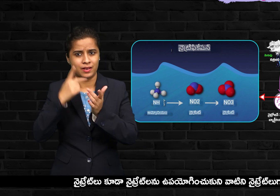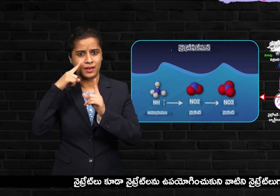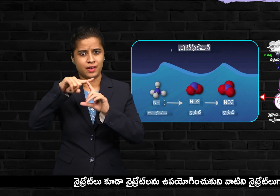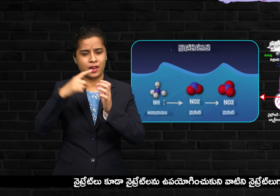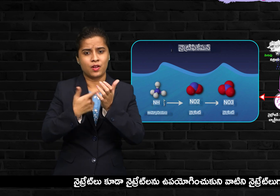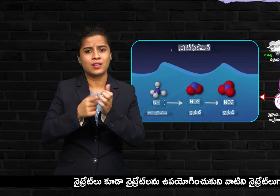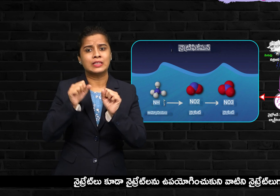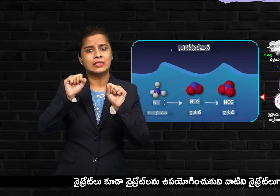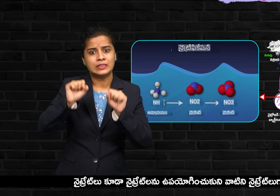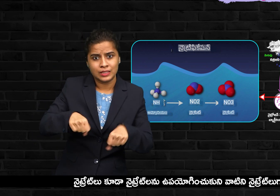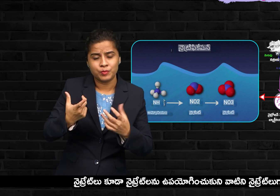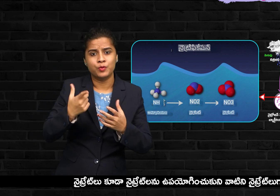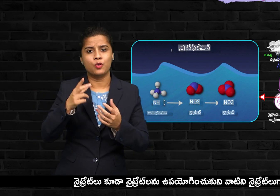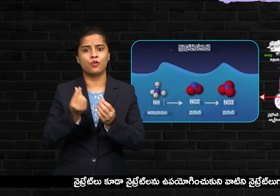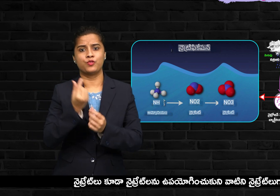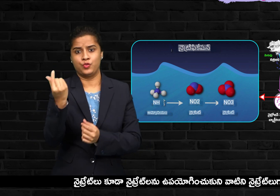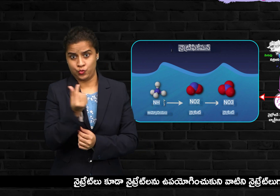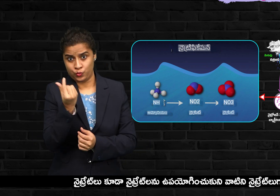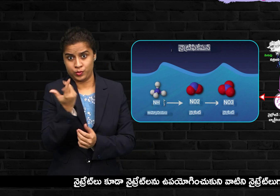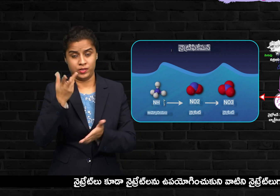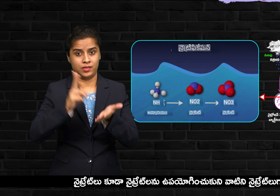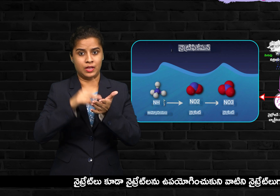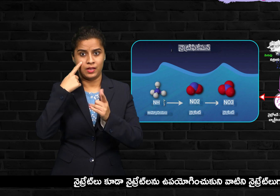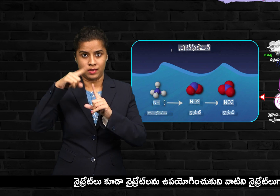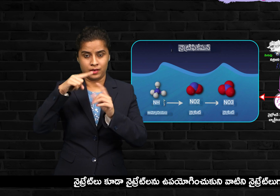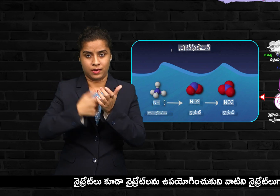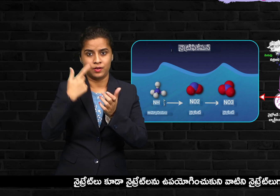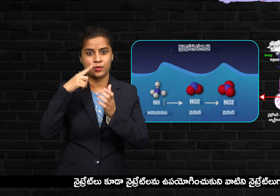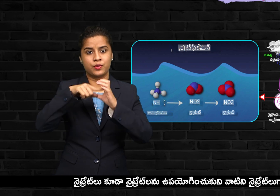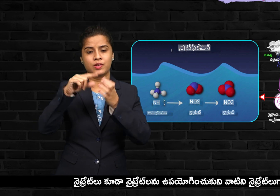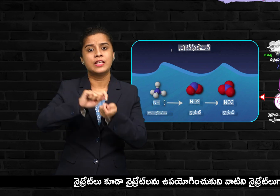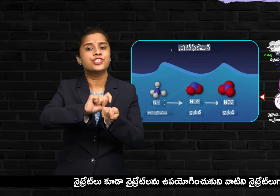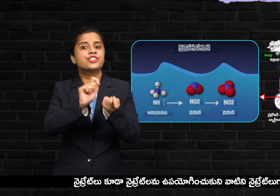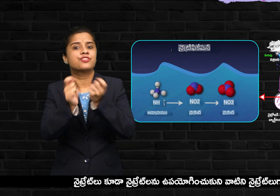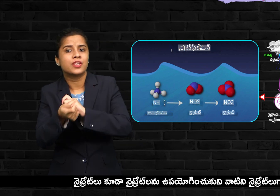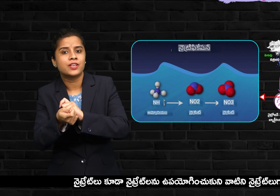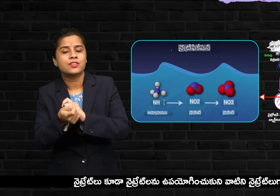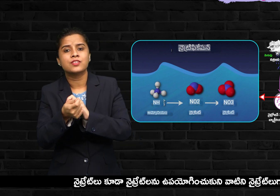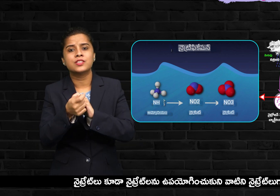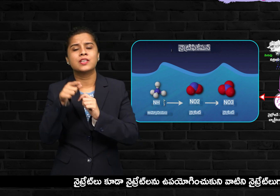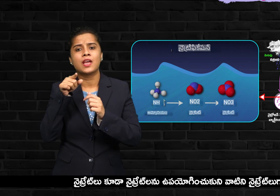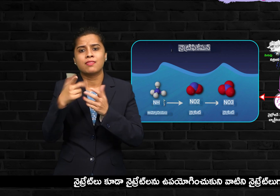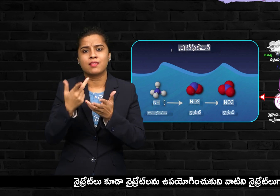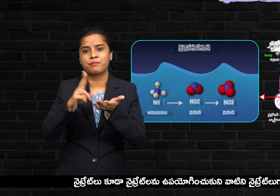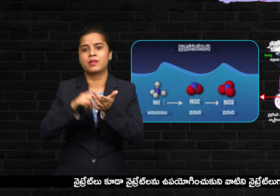నైట్రేట్లు కూడా నైట్రేట్లను ఉపయోగించుకొని వాటిని నైట్రేట్లుగా మార్చగలవు.